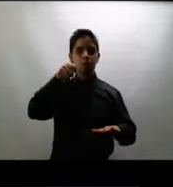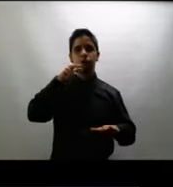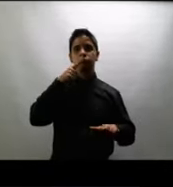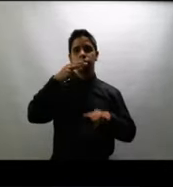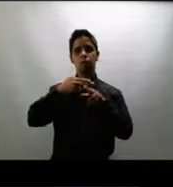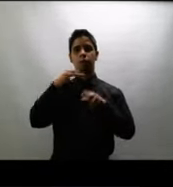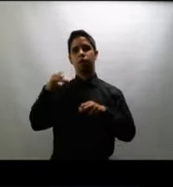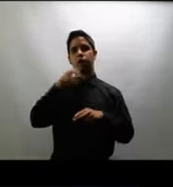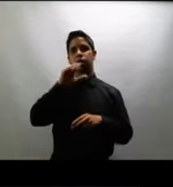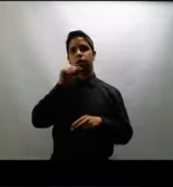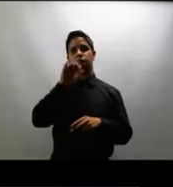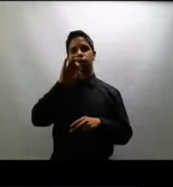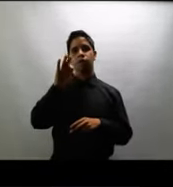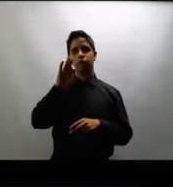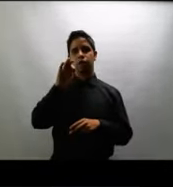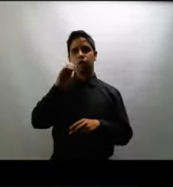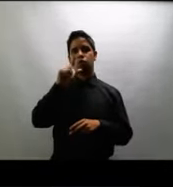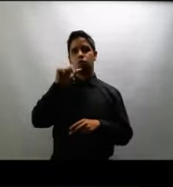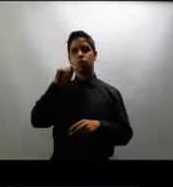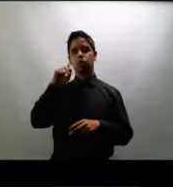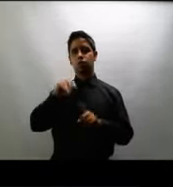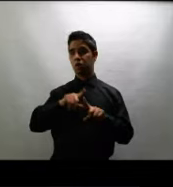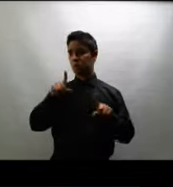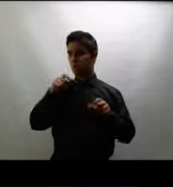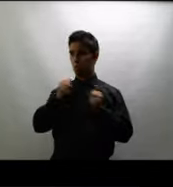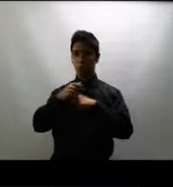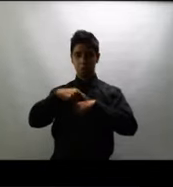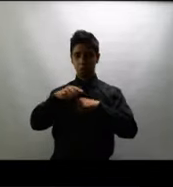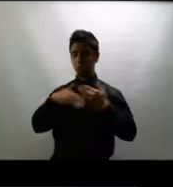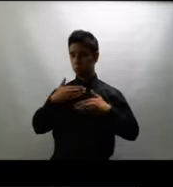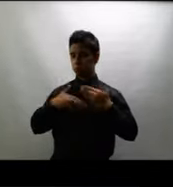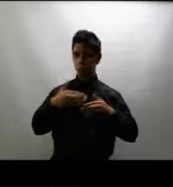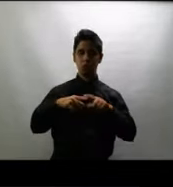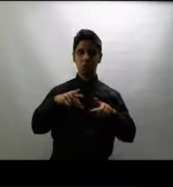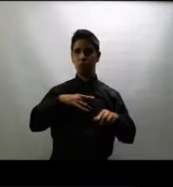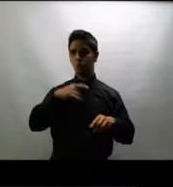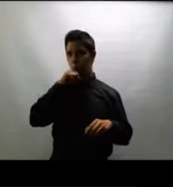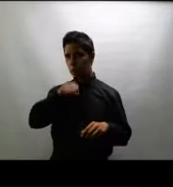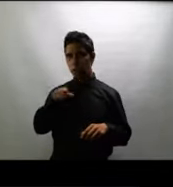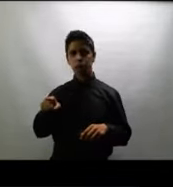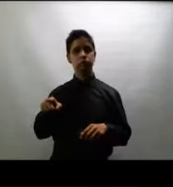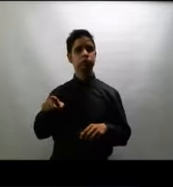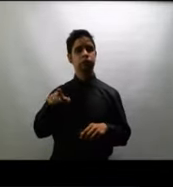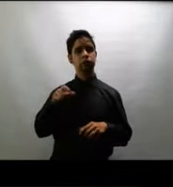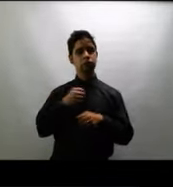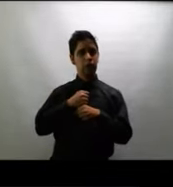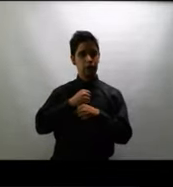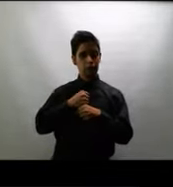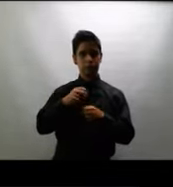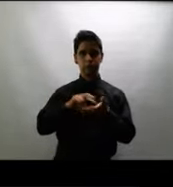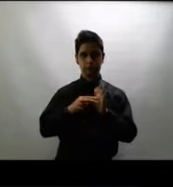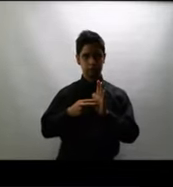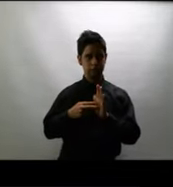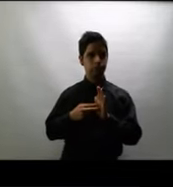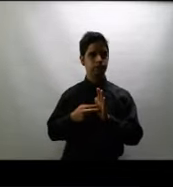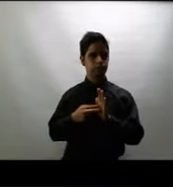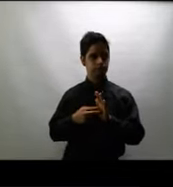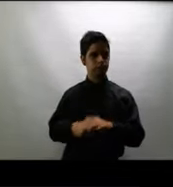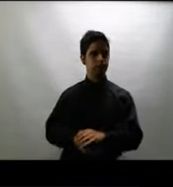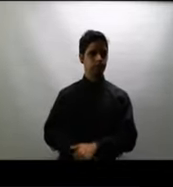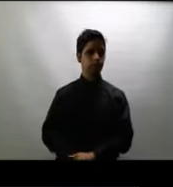seguí entonces poniéndole nombres de café, porque a mi esposo, a Egui y a mí, nos encanta tomar café. Íbamos a hacer el